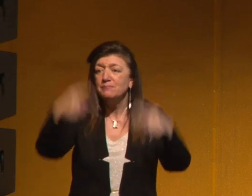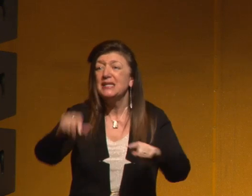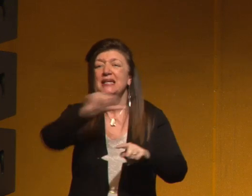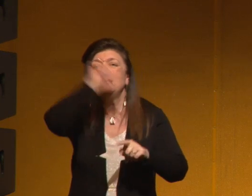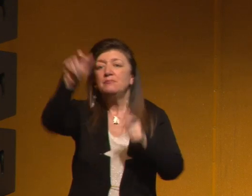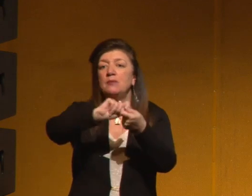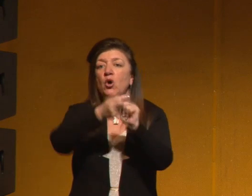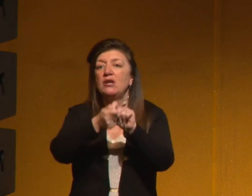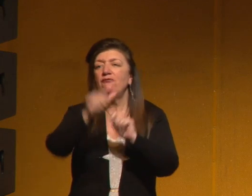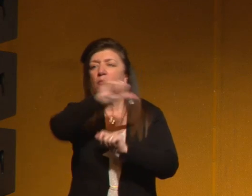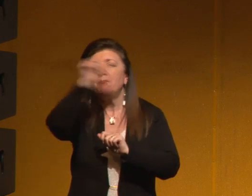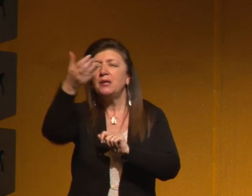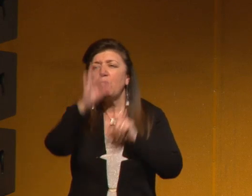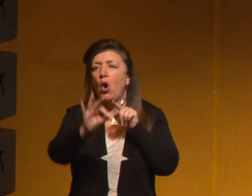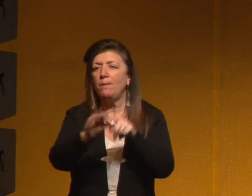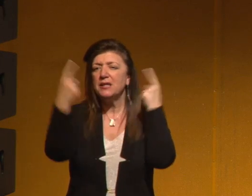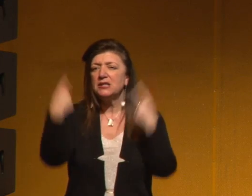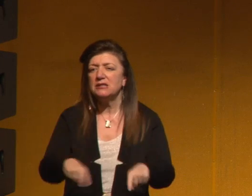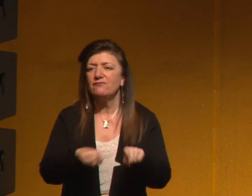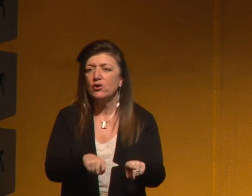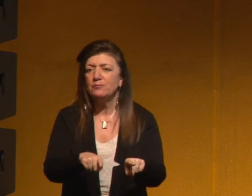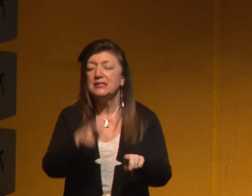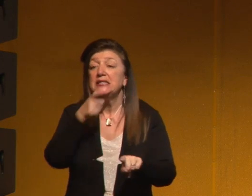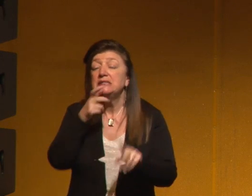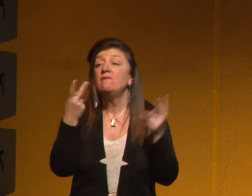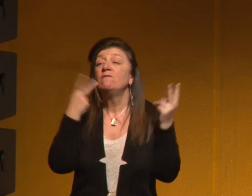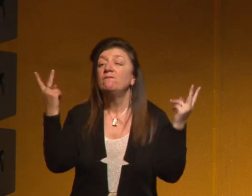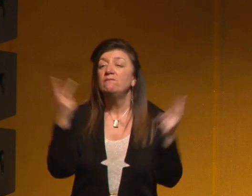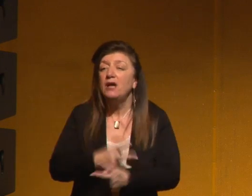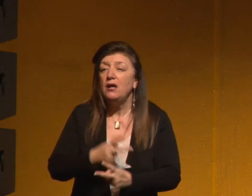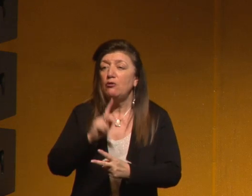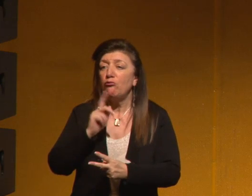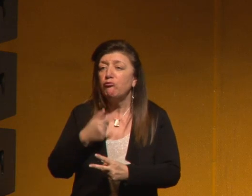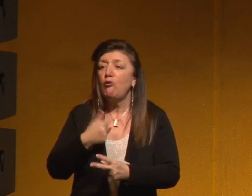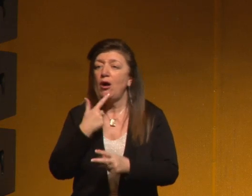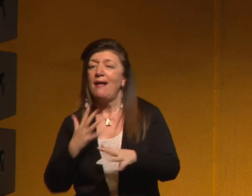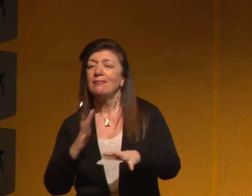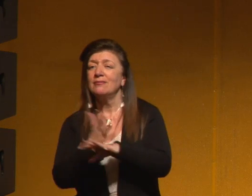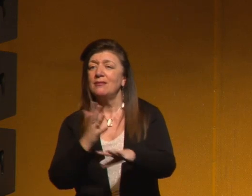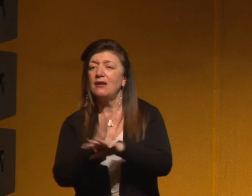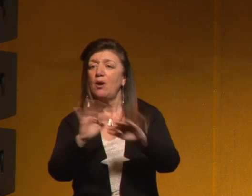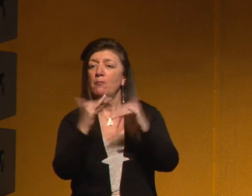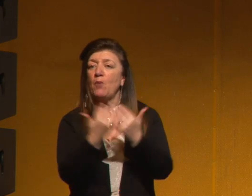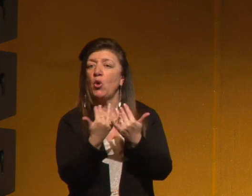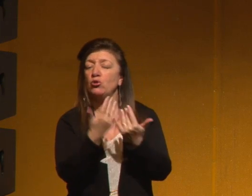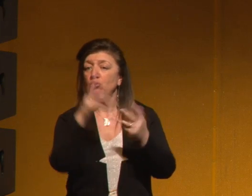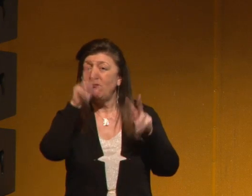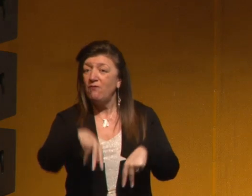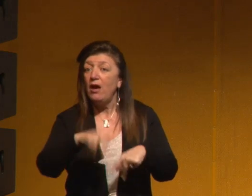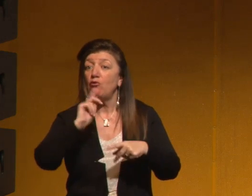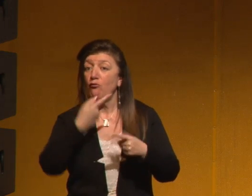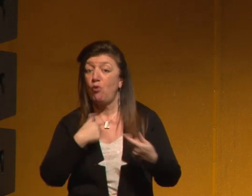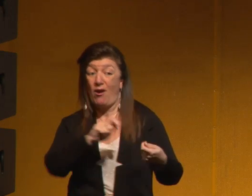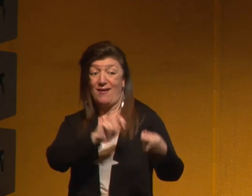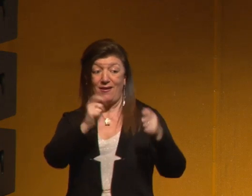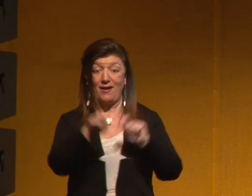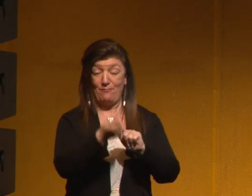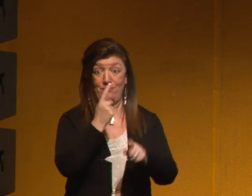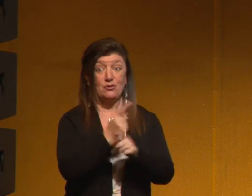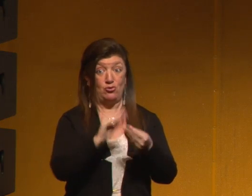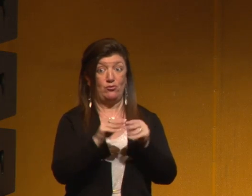primo obiettivo che dobbiamo porci se davvero vogliamo invece intervenire nella realtà per cambiarla lo strumento